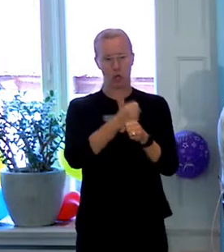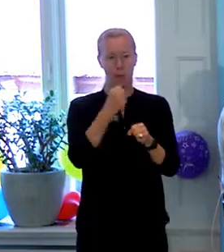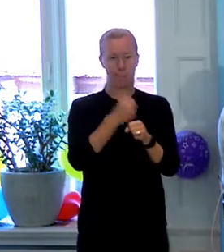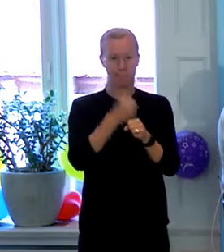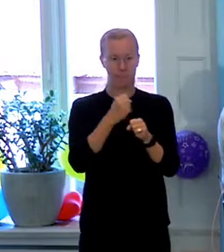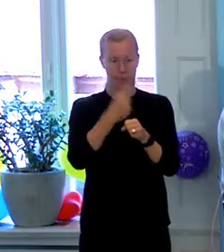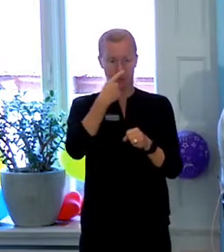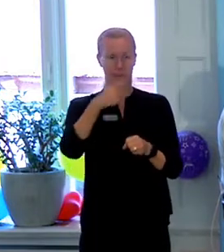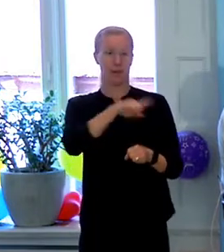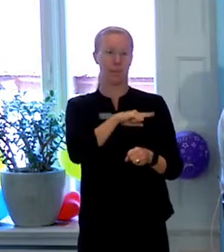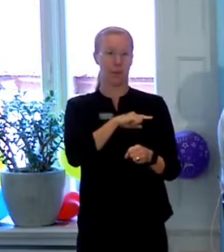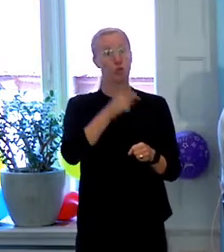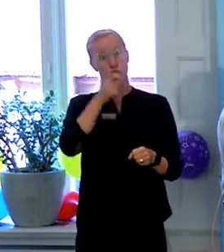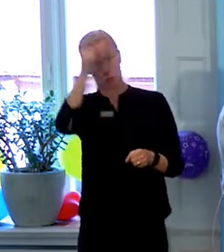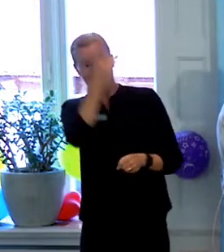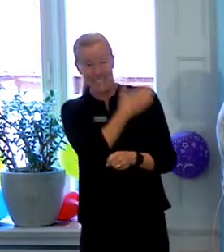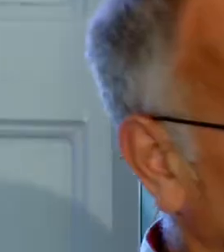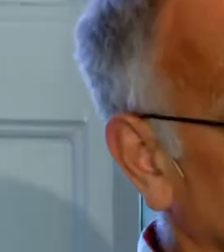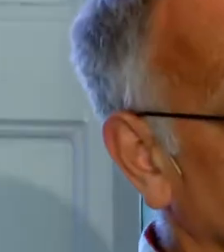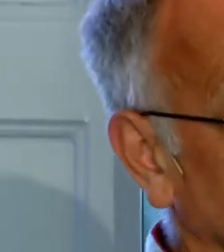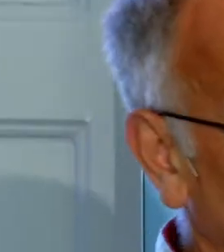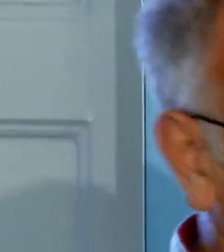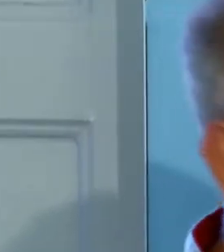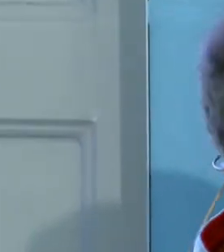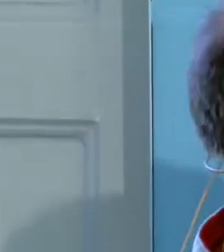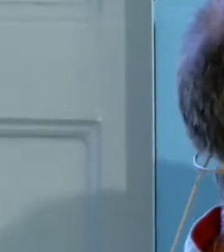Alltså socialsekreterarna har en